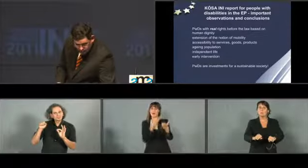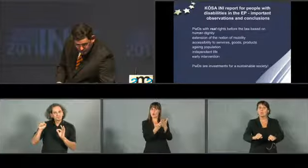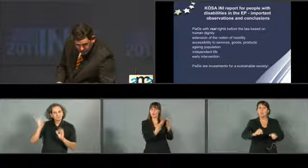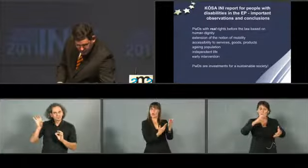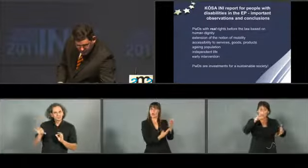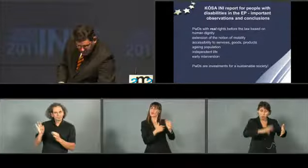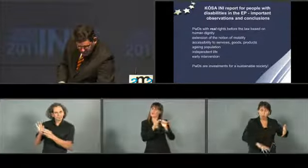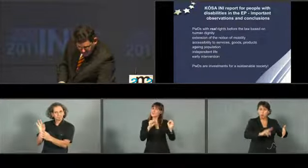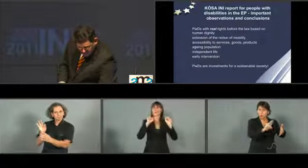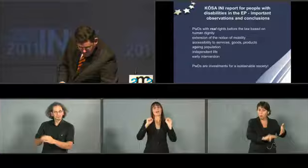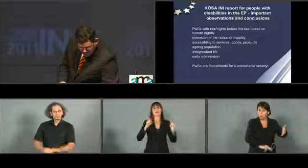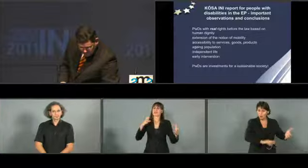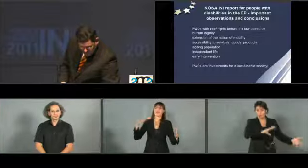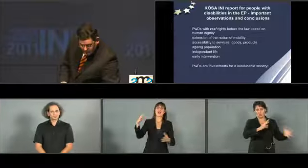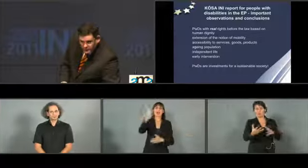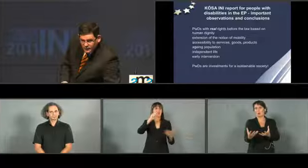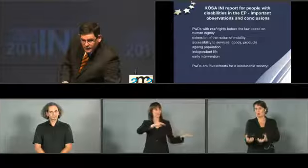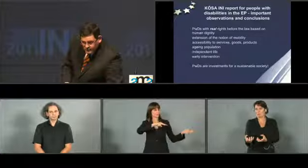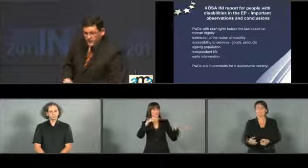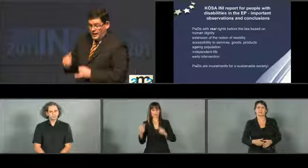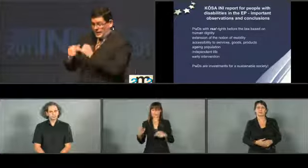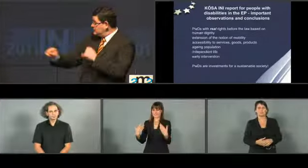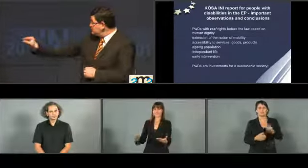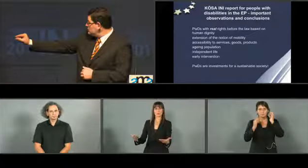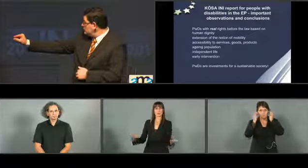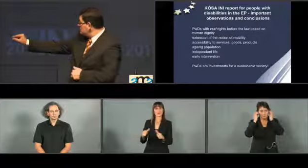La dernière phrase que vous voyez derrière moi, inscrite,